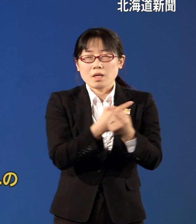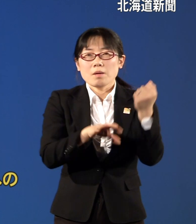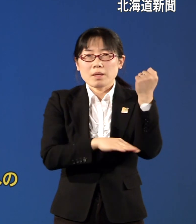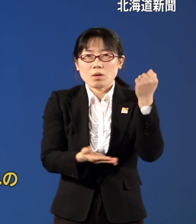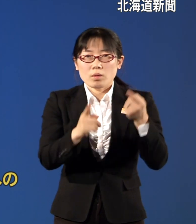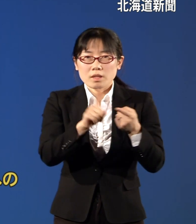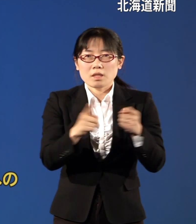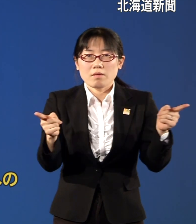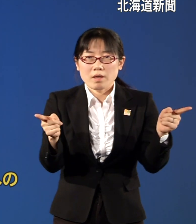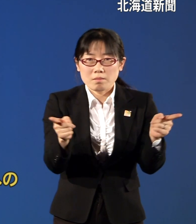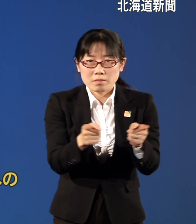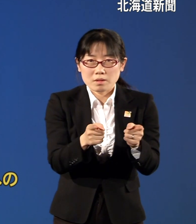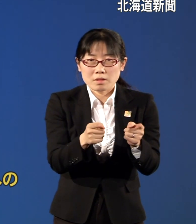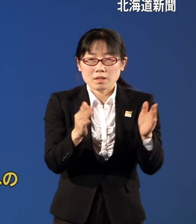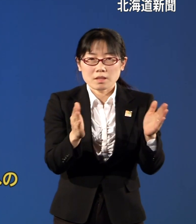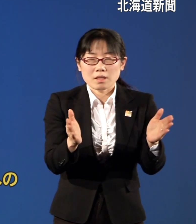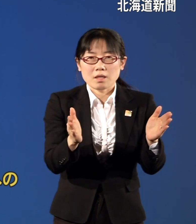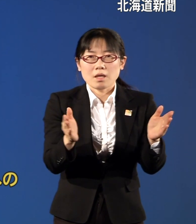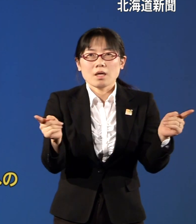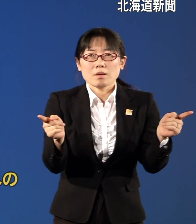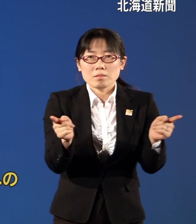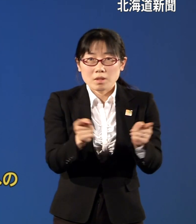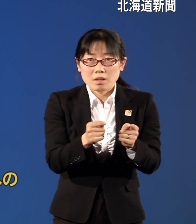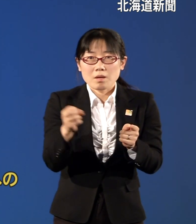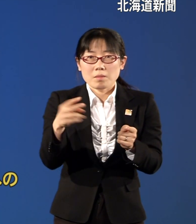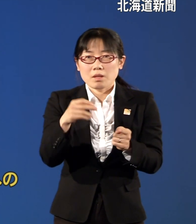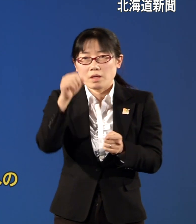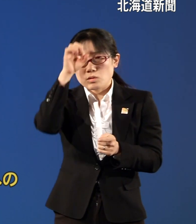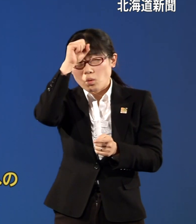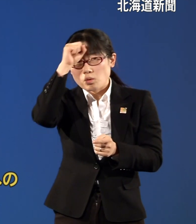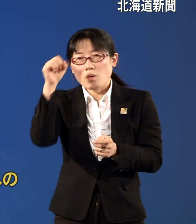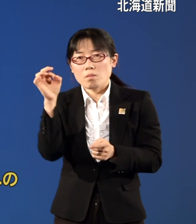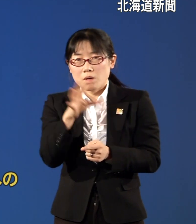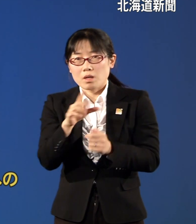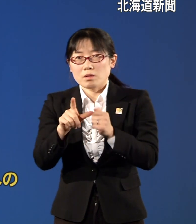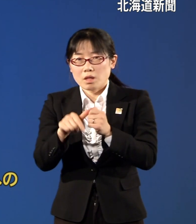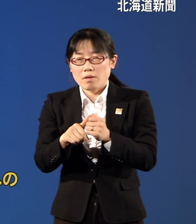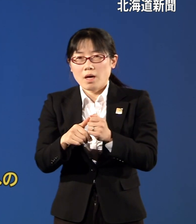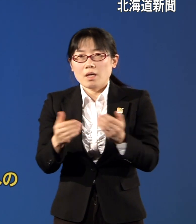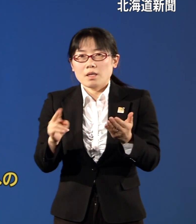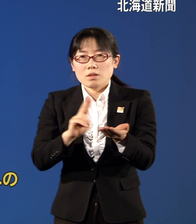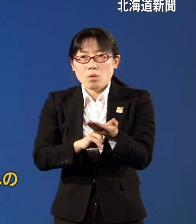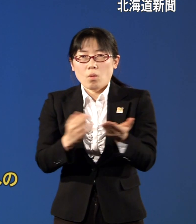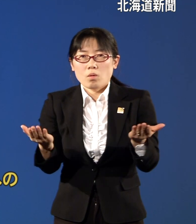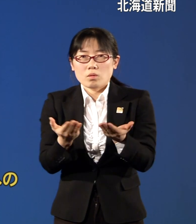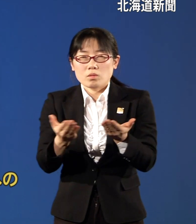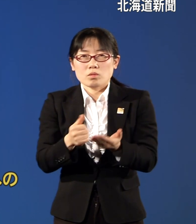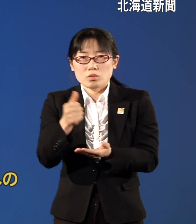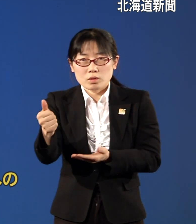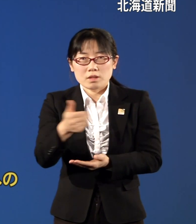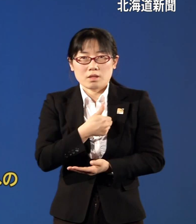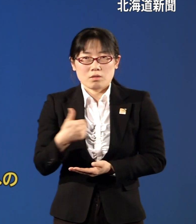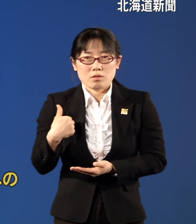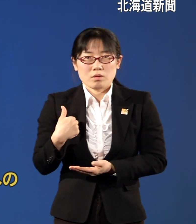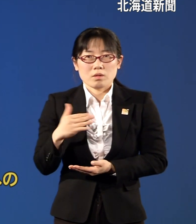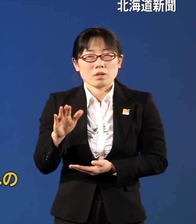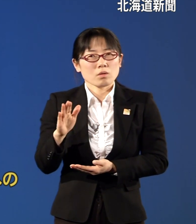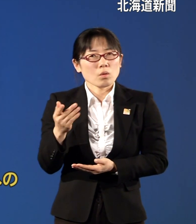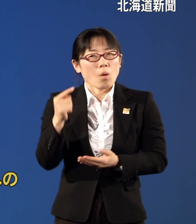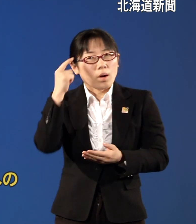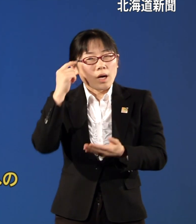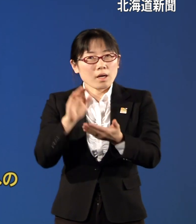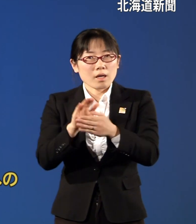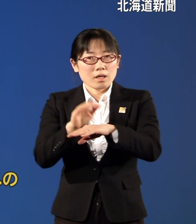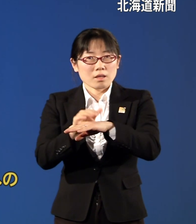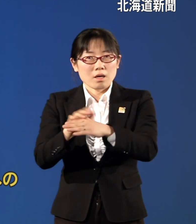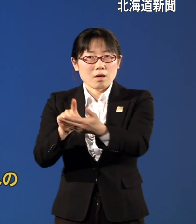り、無症状であれば検査をした上で、まあ、医療従事者は出勤できるようなんですが、この対応についてですね、市長、どのように評価